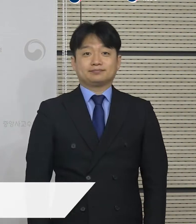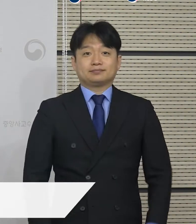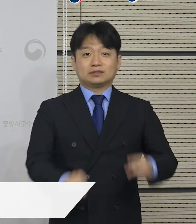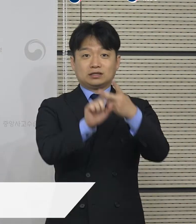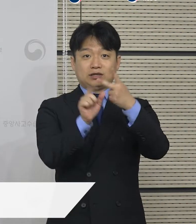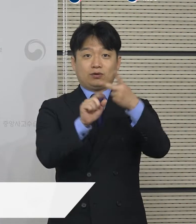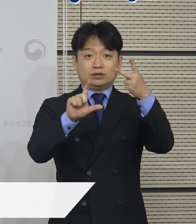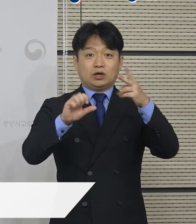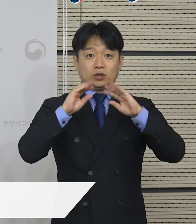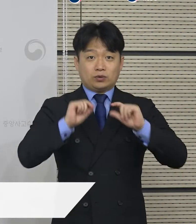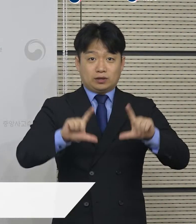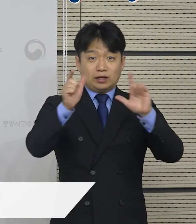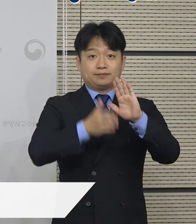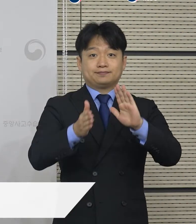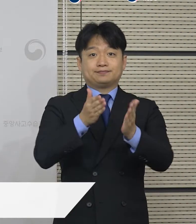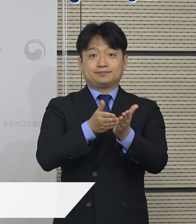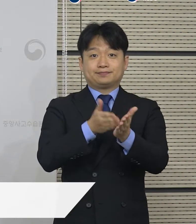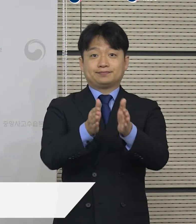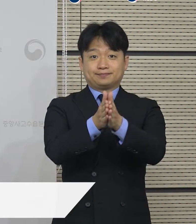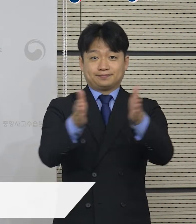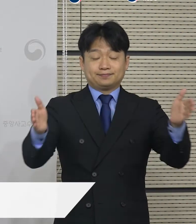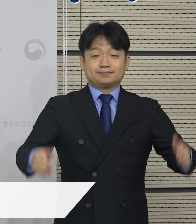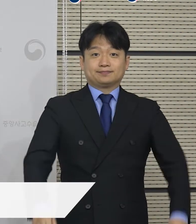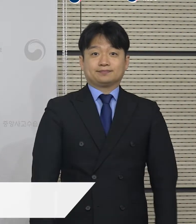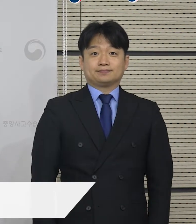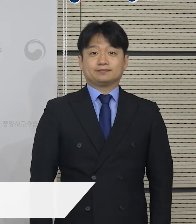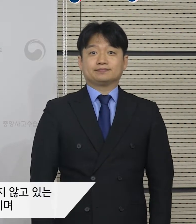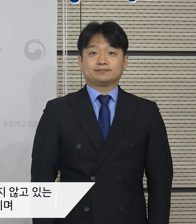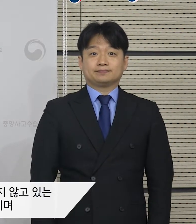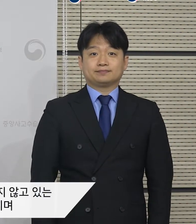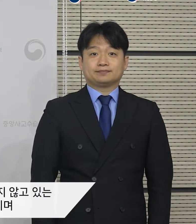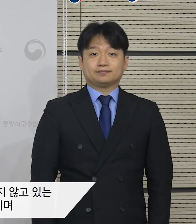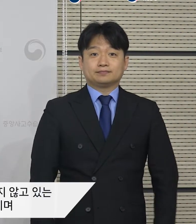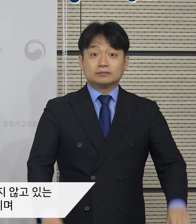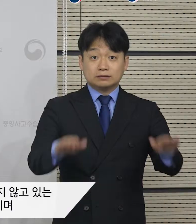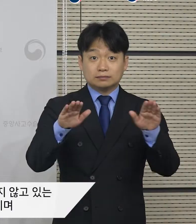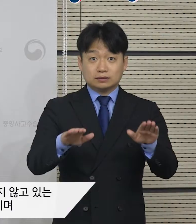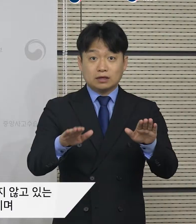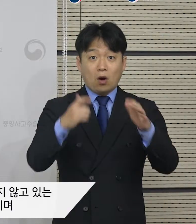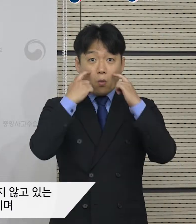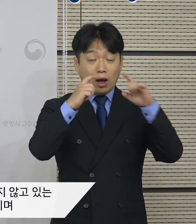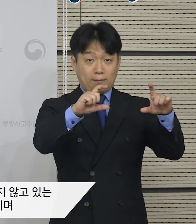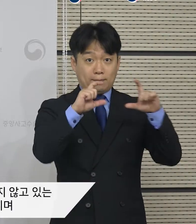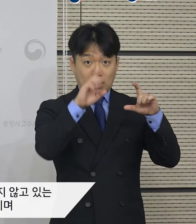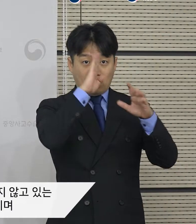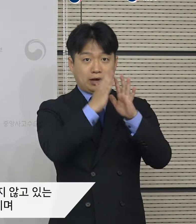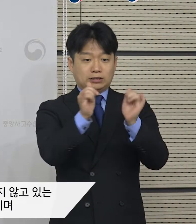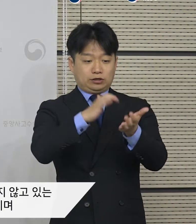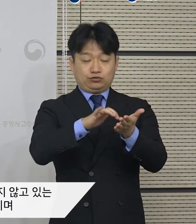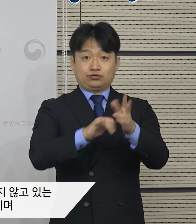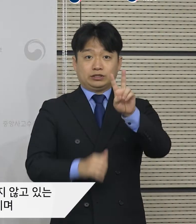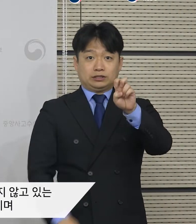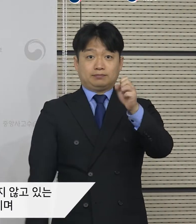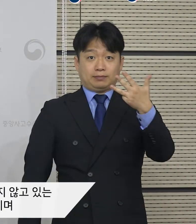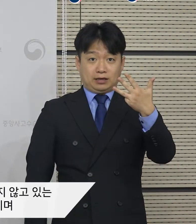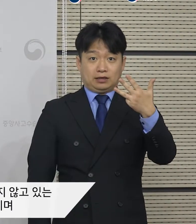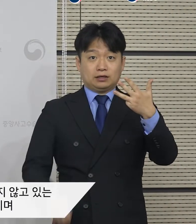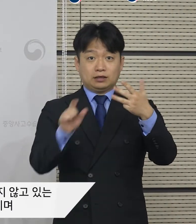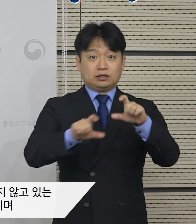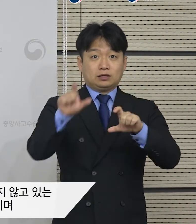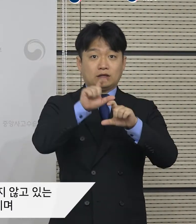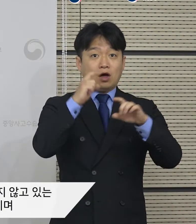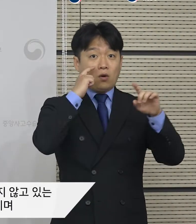2월 15일 토요일 정례 브리핑을 시작하겠습니다. 현재 확진 환자는 28명으로 새로운